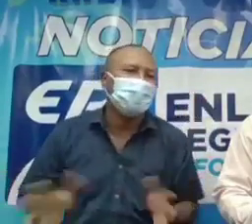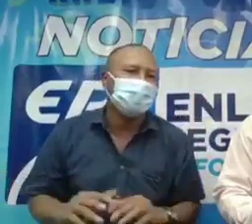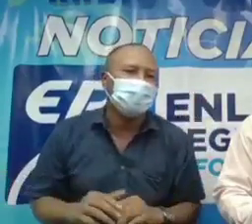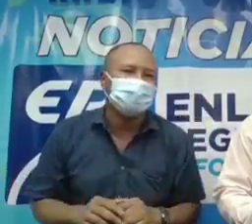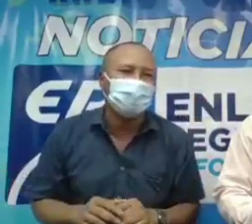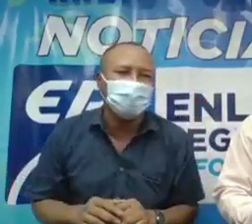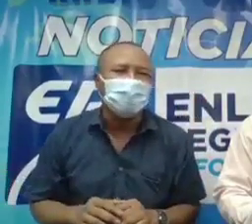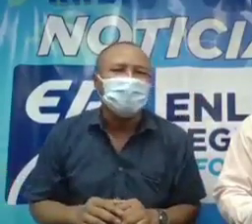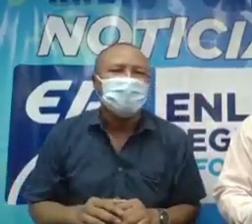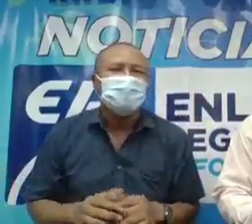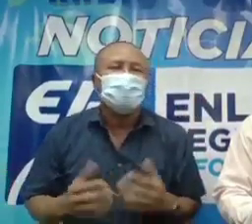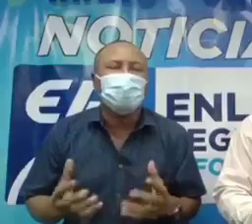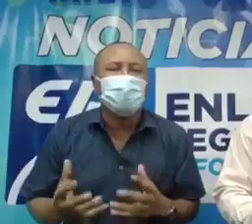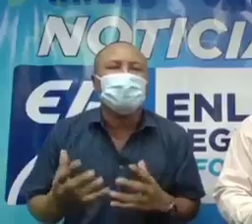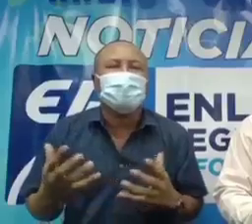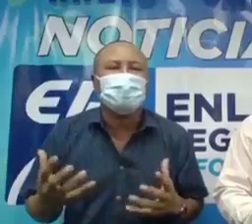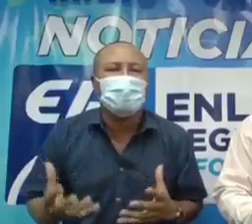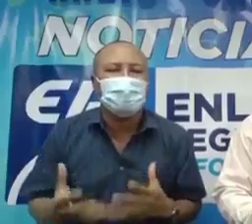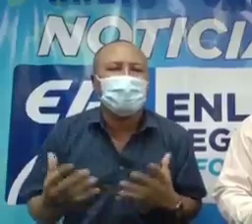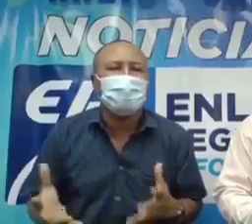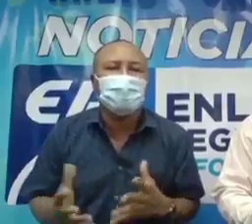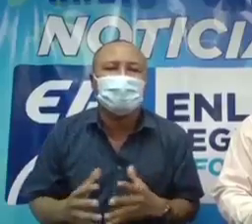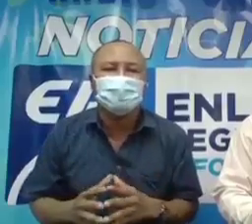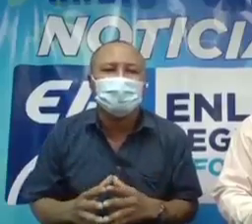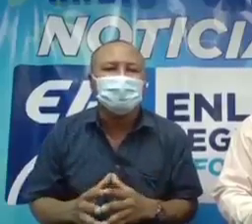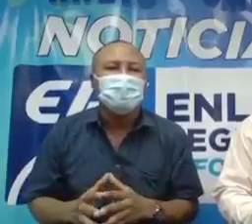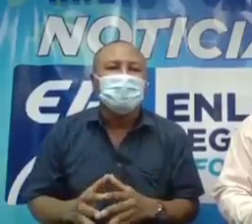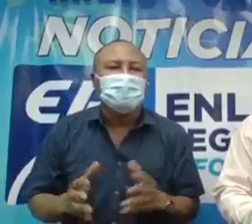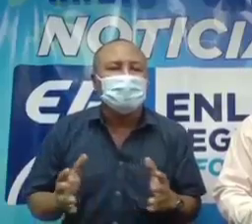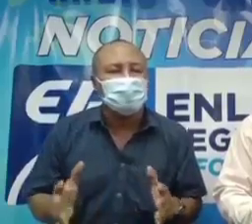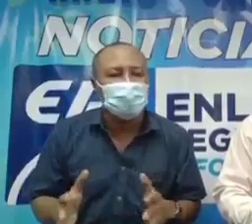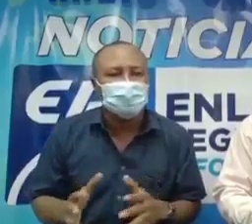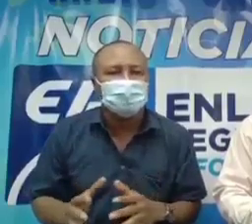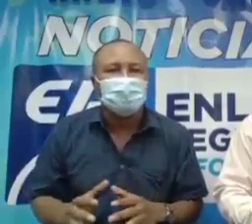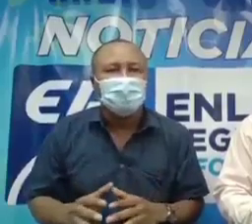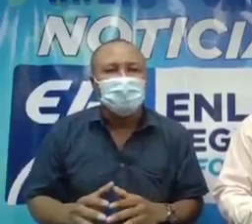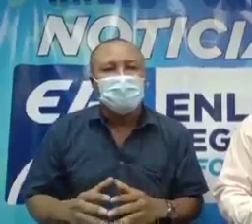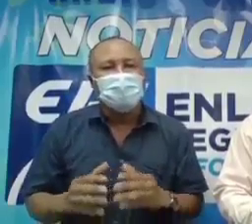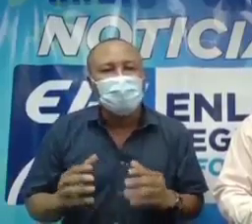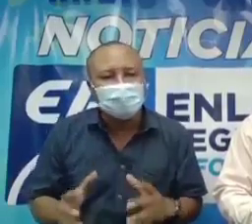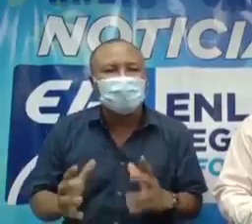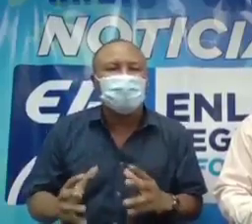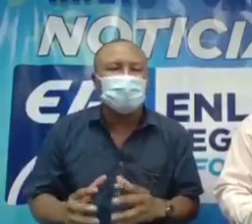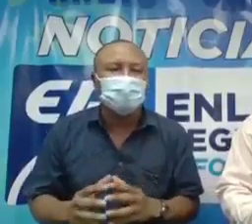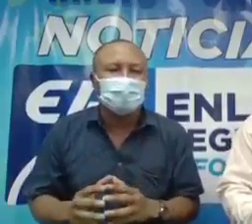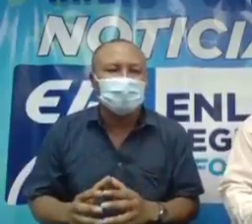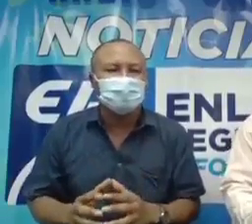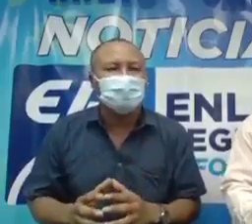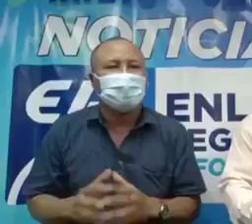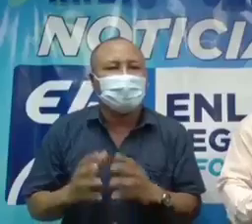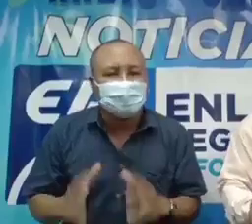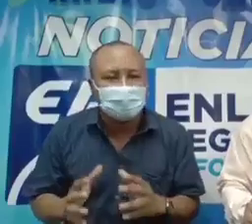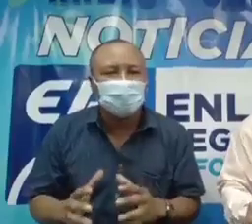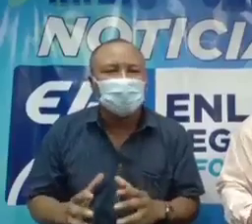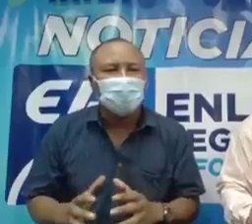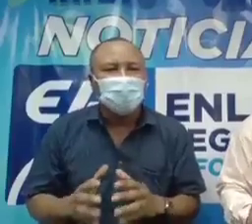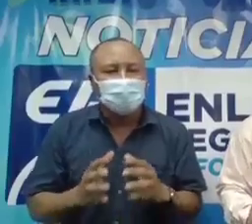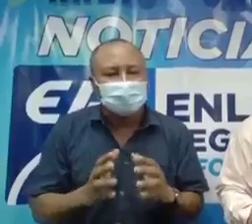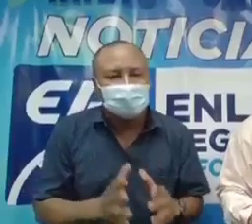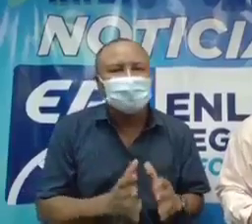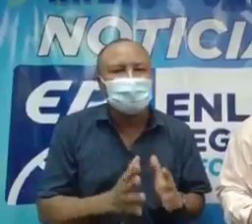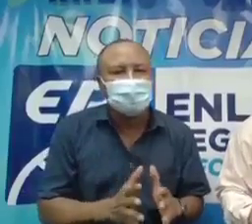cuando habían estas aprobaciones. Yo no veo de cuál es la ilegalidad. Y entonces, nuestras facultades,